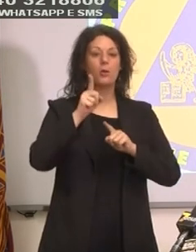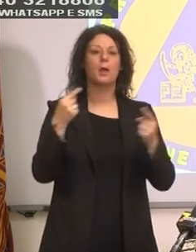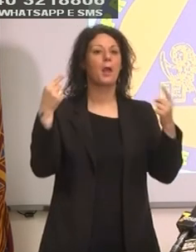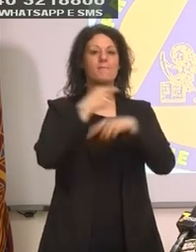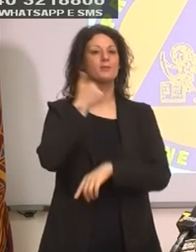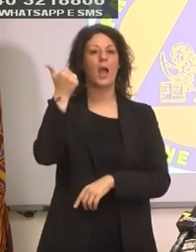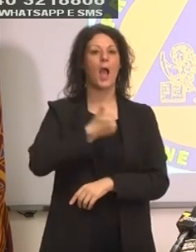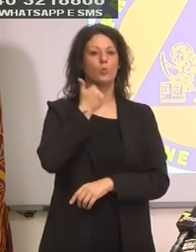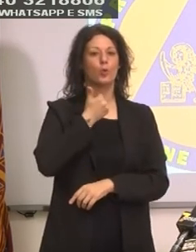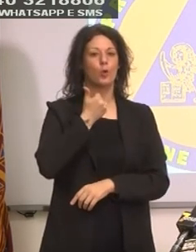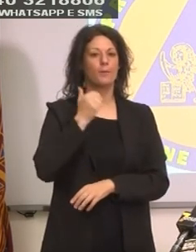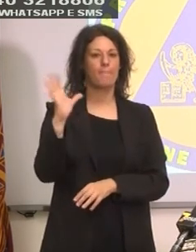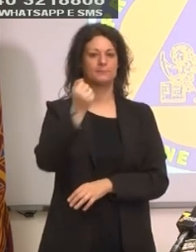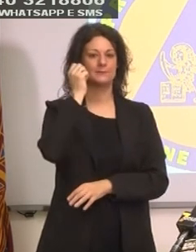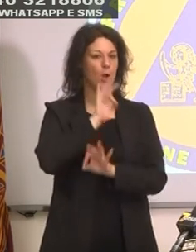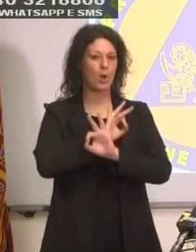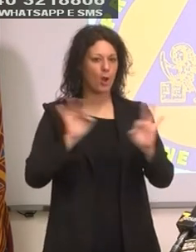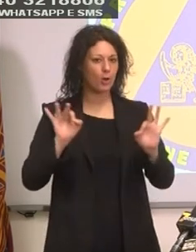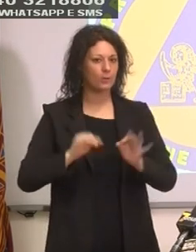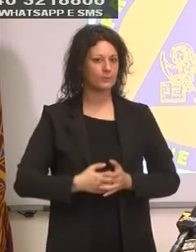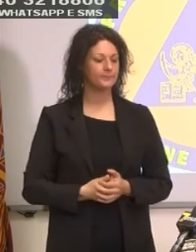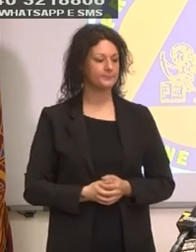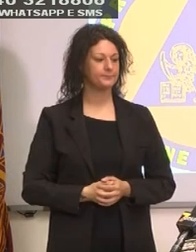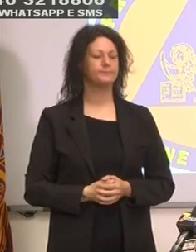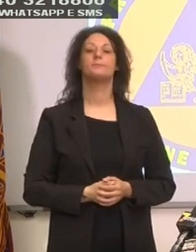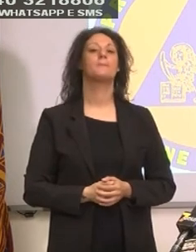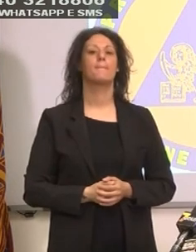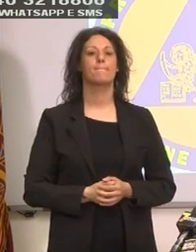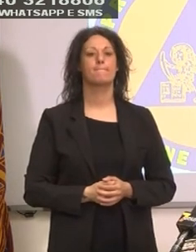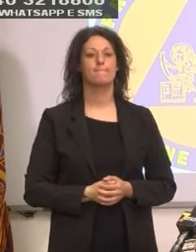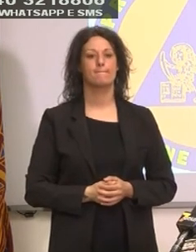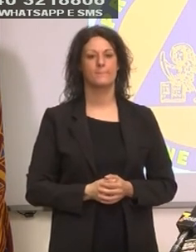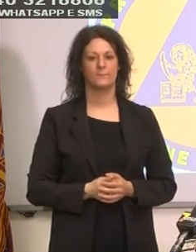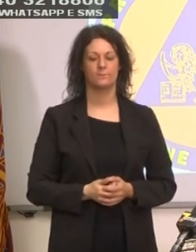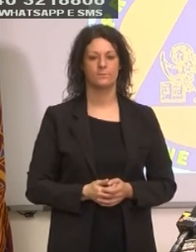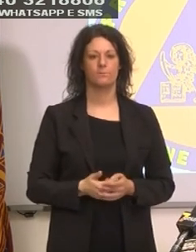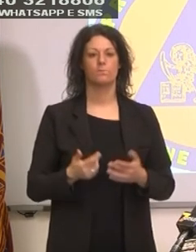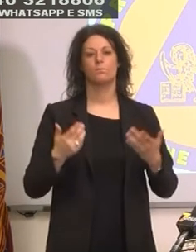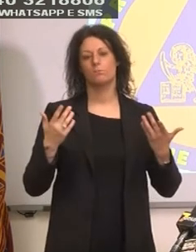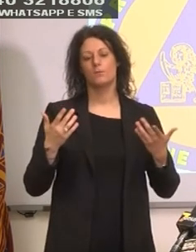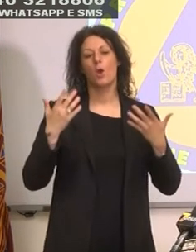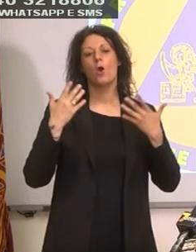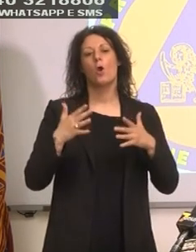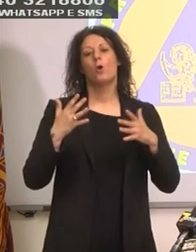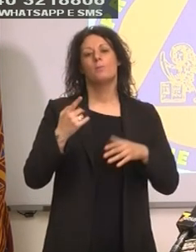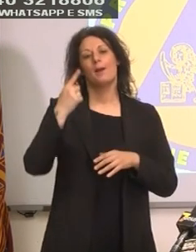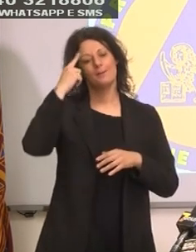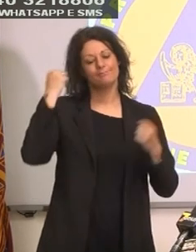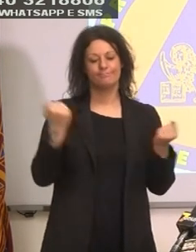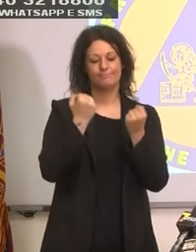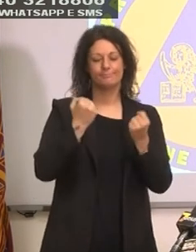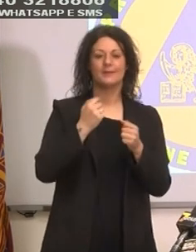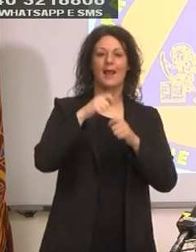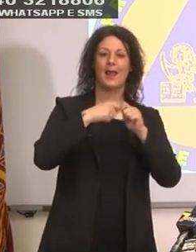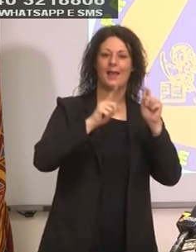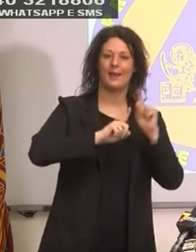Alda, penso che ormai siano agli atti le attività sia della Lega e dei 5 Stelle del